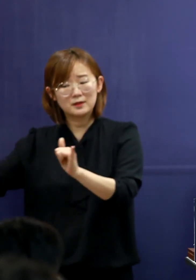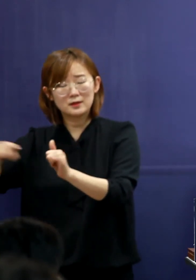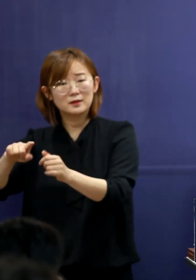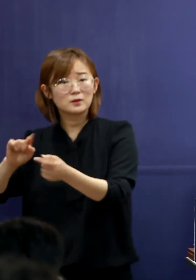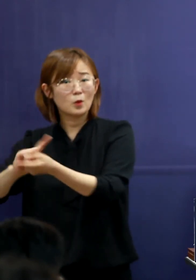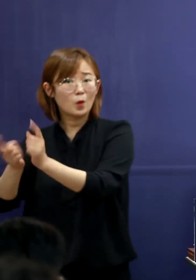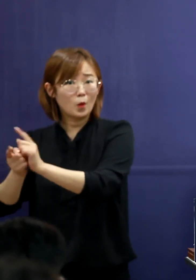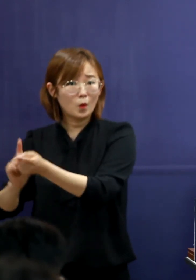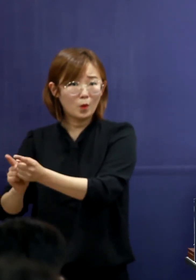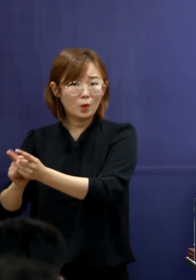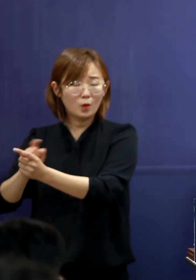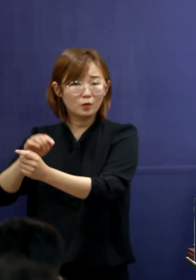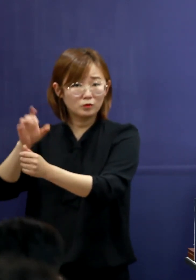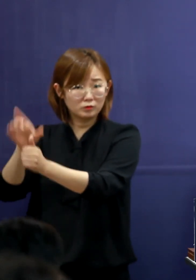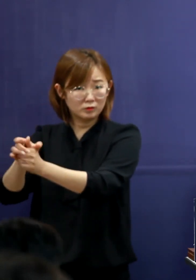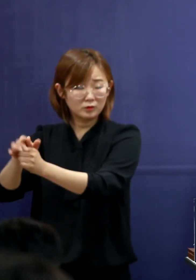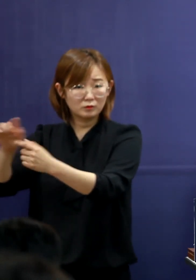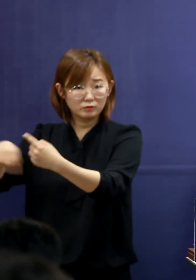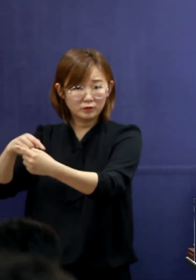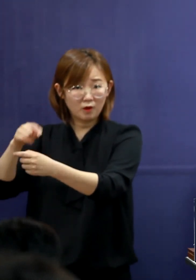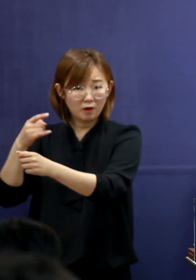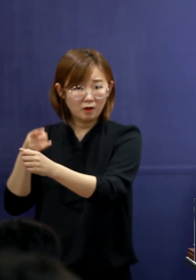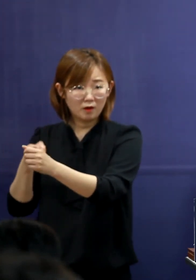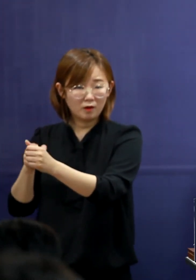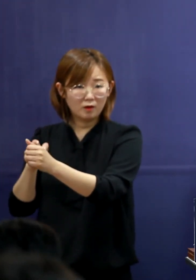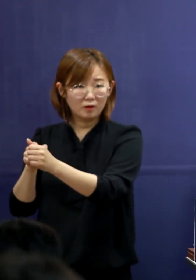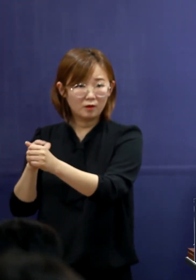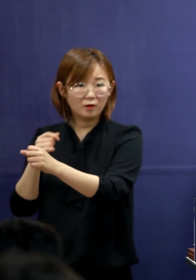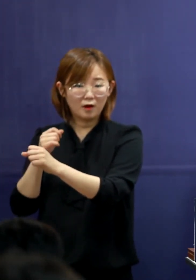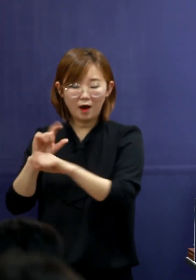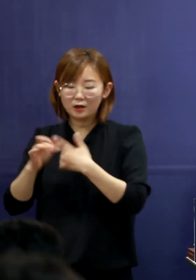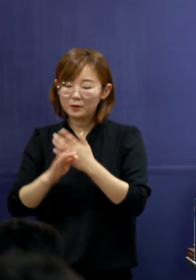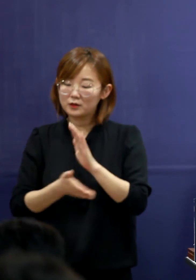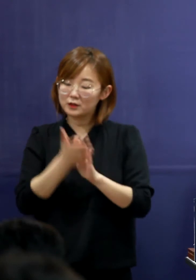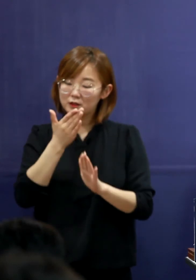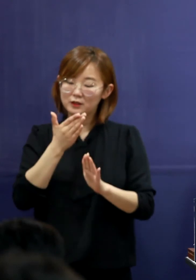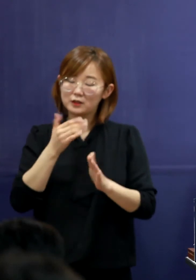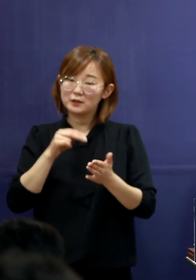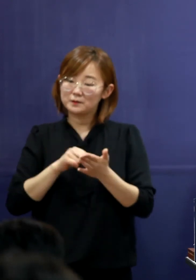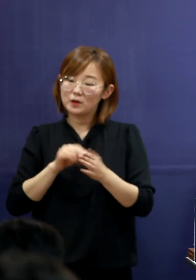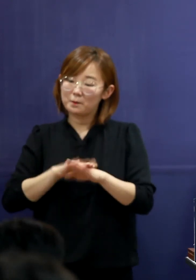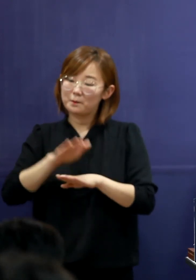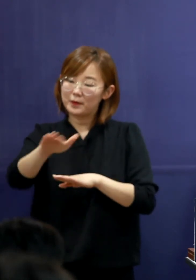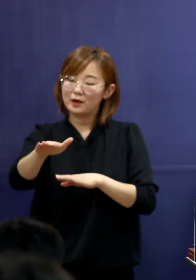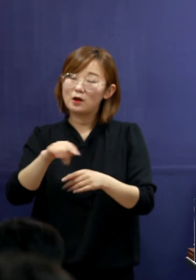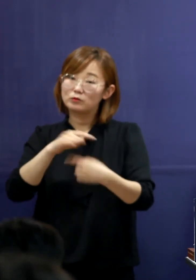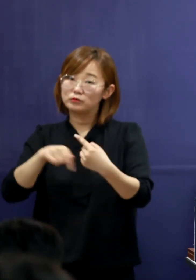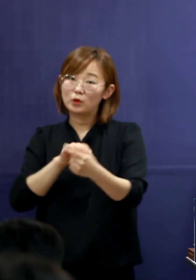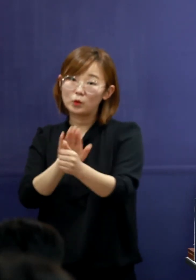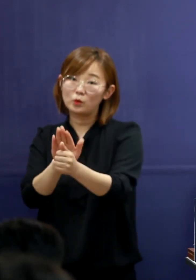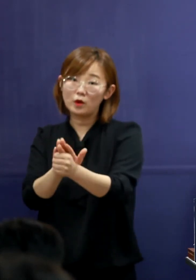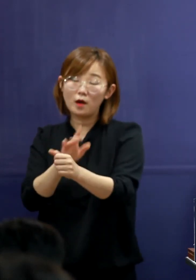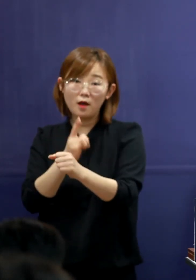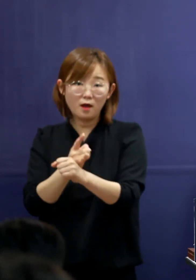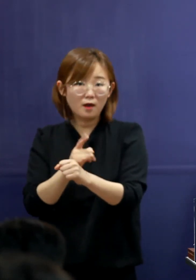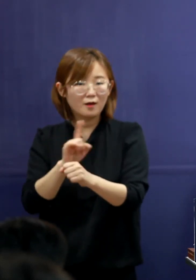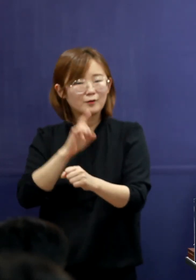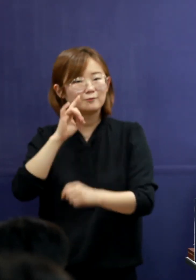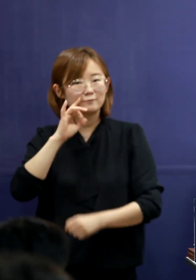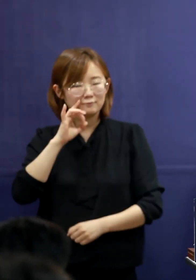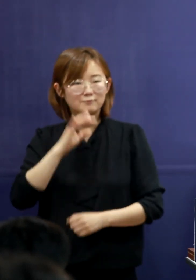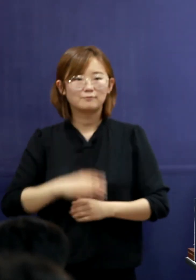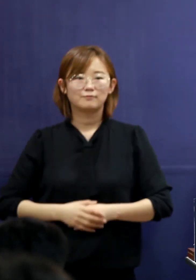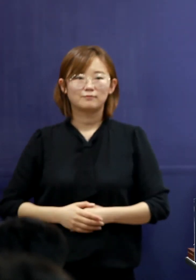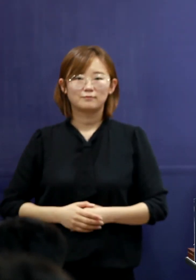대표들이라든지 주민들이 되는 건지 아니면 시에서 일정 부분 또 관여를 하게 되는지를 여쭤보고 싶고요. 또 하나는